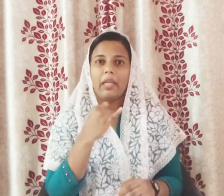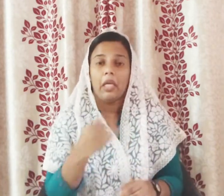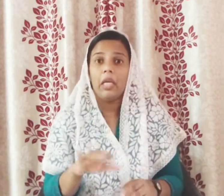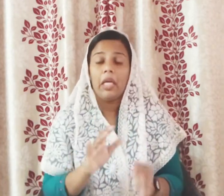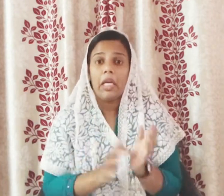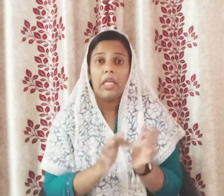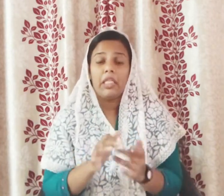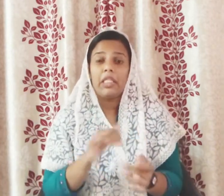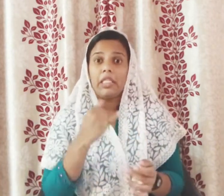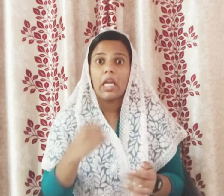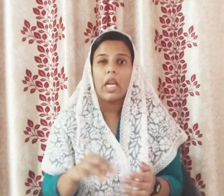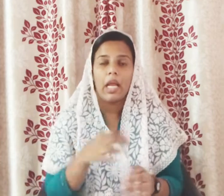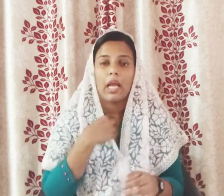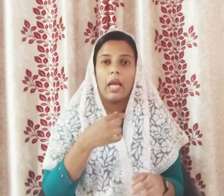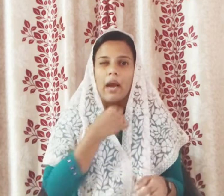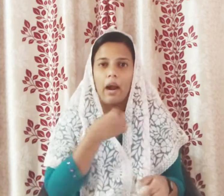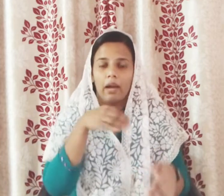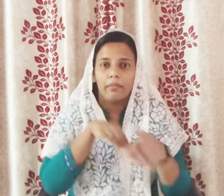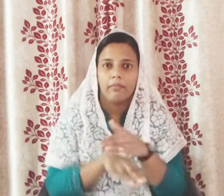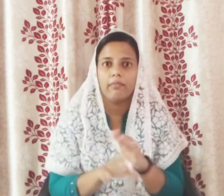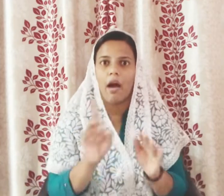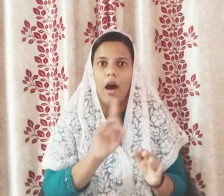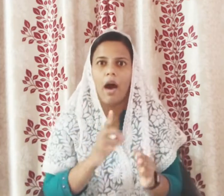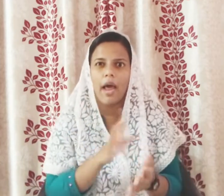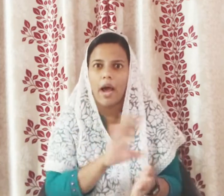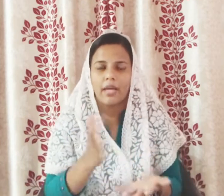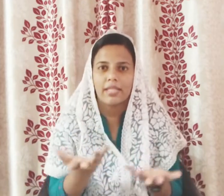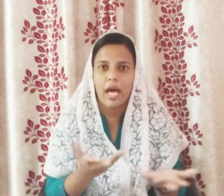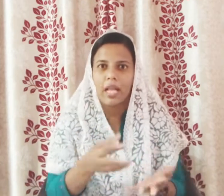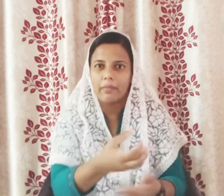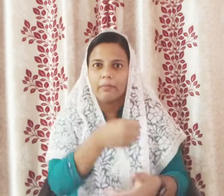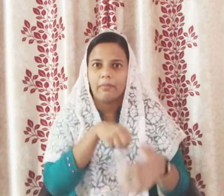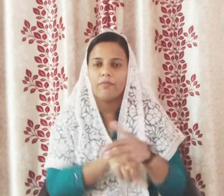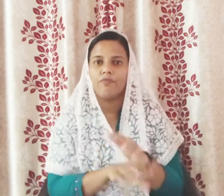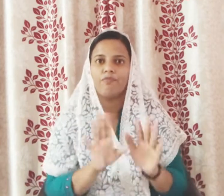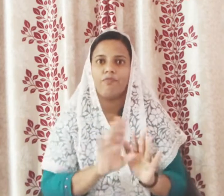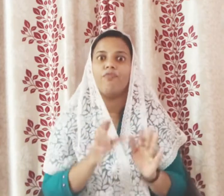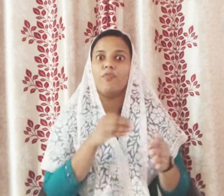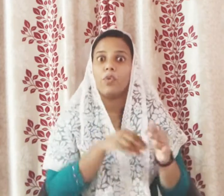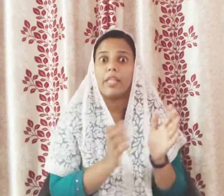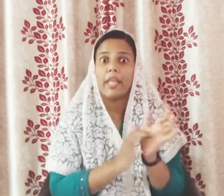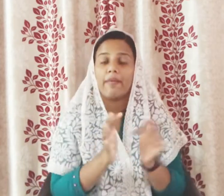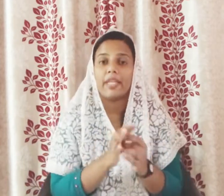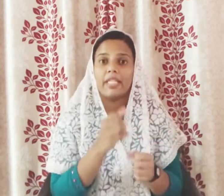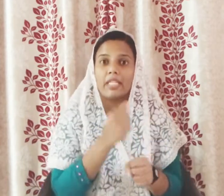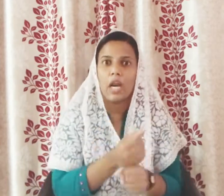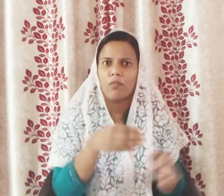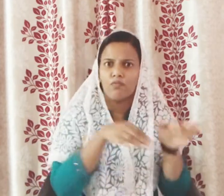ശബദാർപ്പിതം എടുത്തിരിക്കുന്നു, അവർ മോഷ്ടിച്ചു മറവ് ചെയ്തു, തങ്ങളുടെ സമ്മാനങ്ങൾക്കിടയിൽ അത് വെച്ചിരിക്കുന്നു. ആമേൻ,